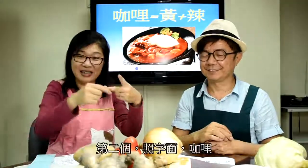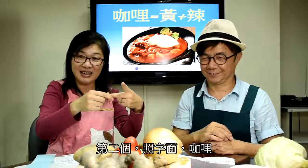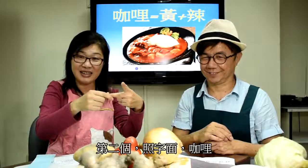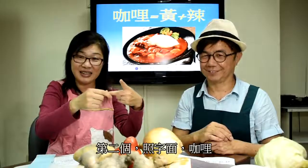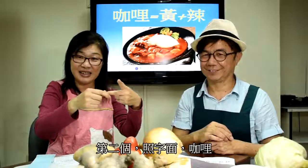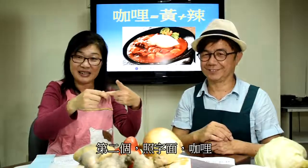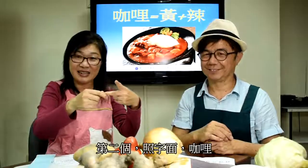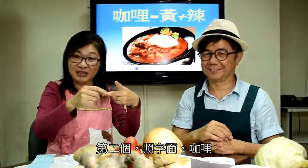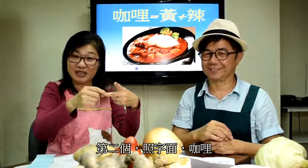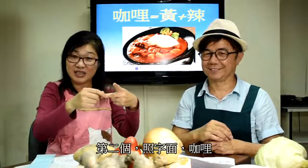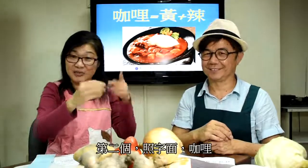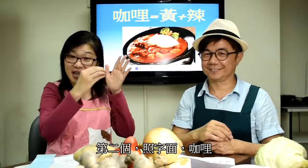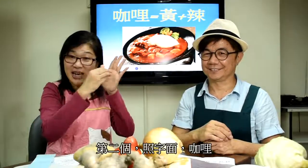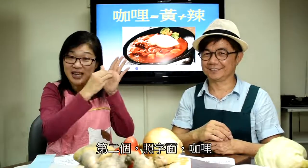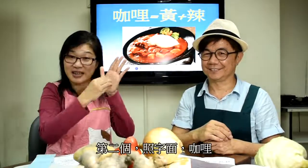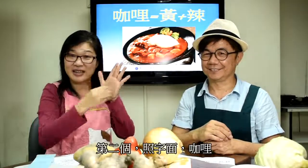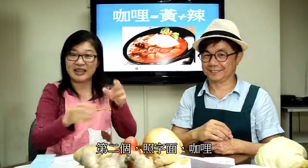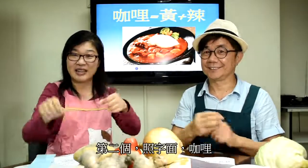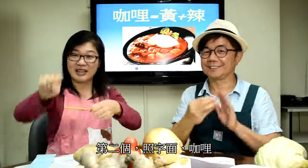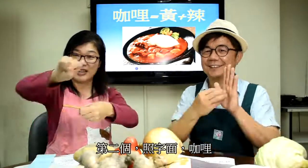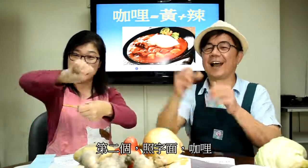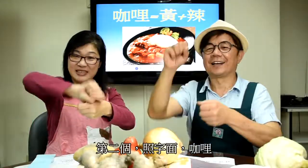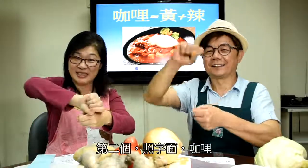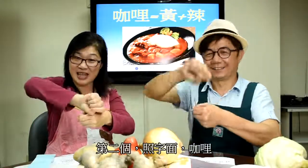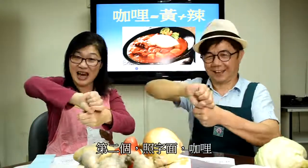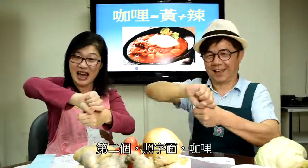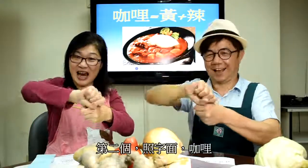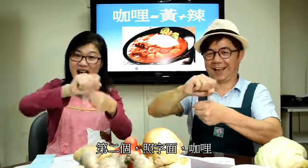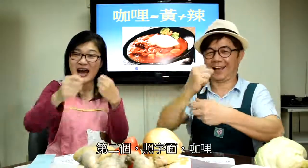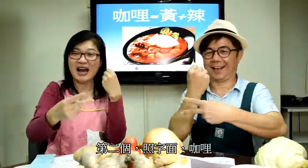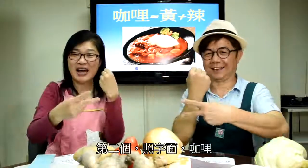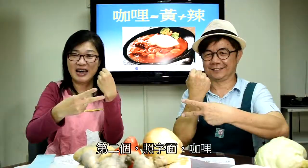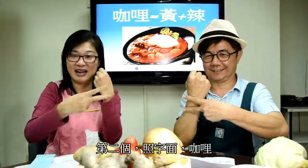个照字面，家里。